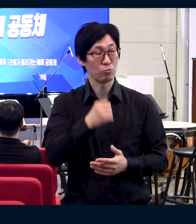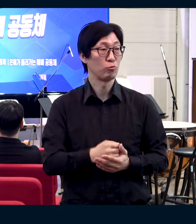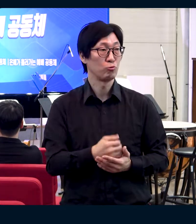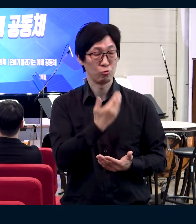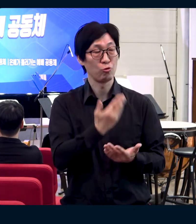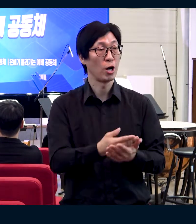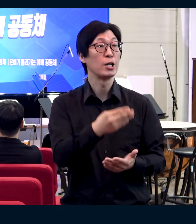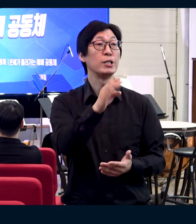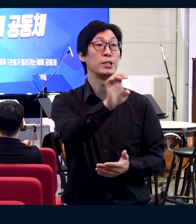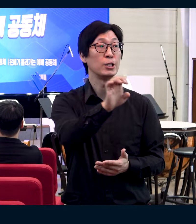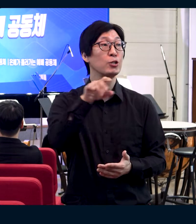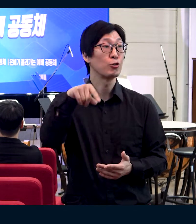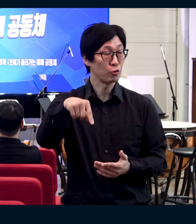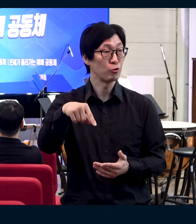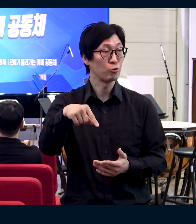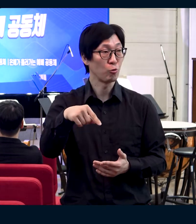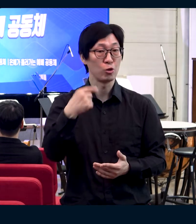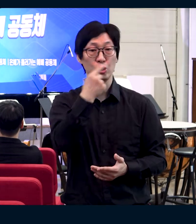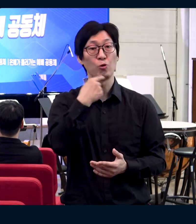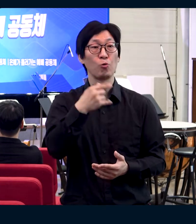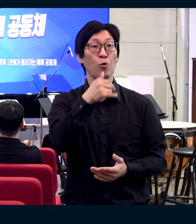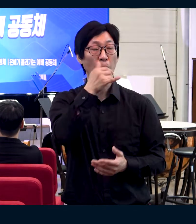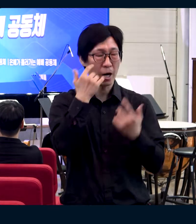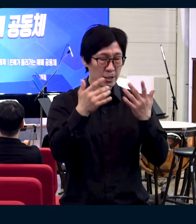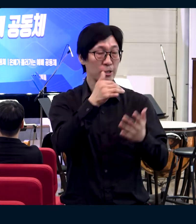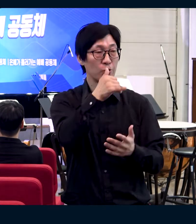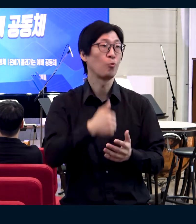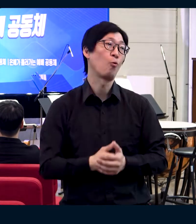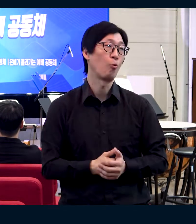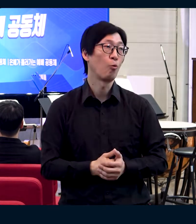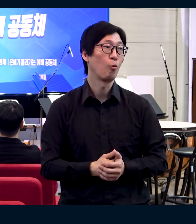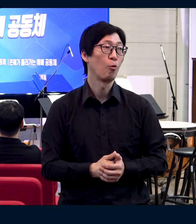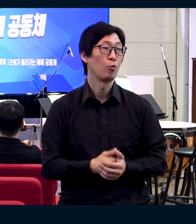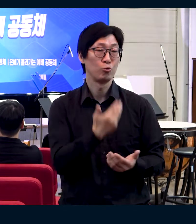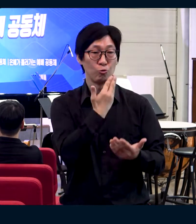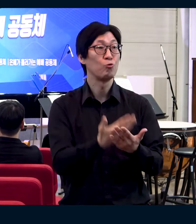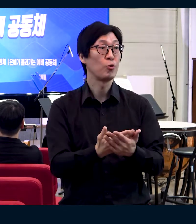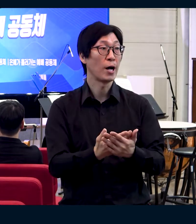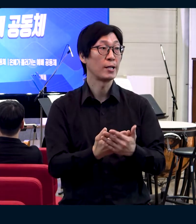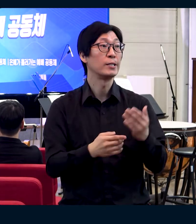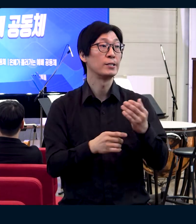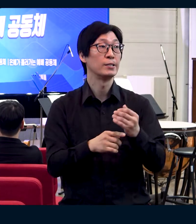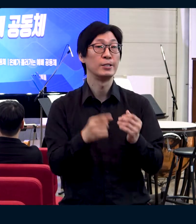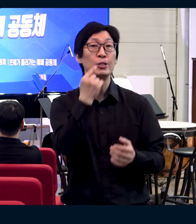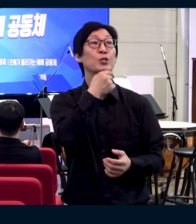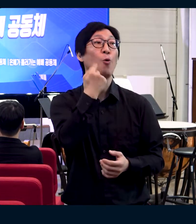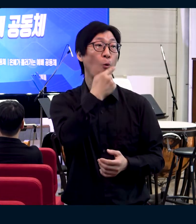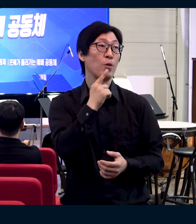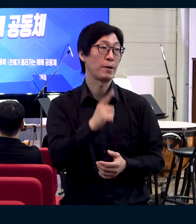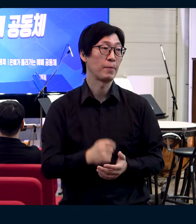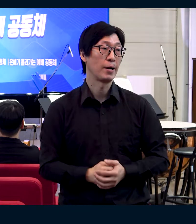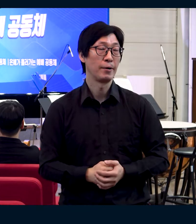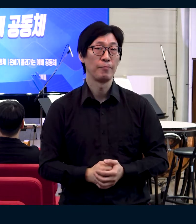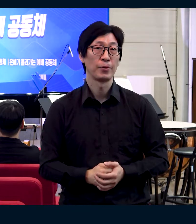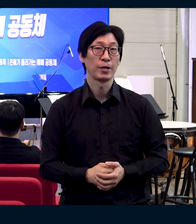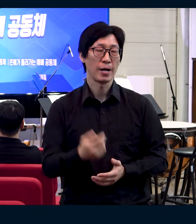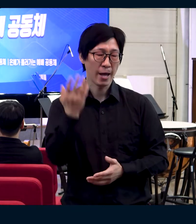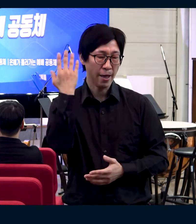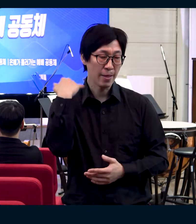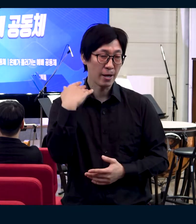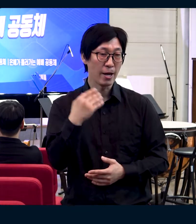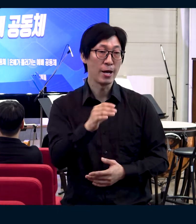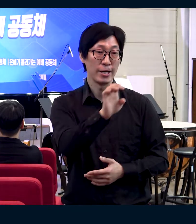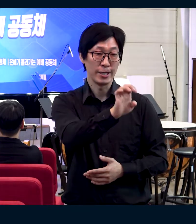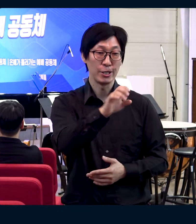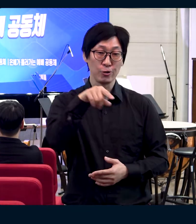굉장한 잘 정립된 이론을 가지고 있는 그런 말입니다. 그래서 정말 한때 EQ가